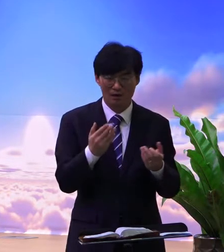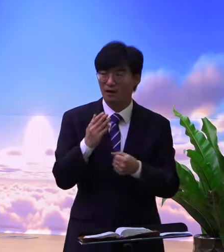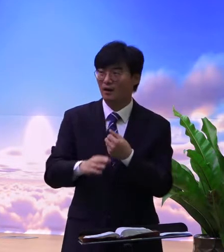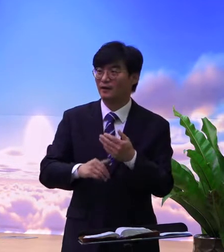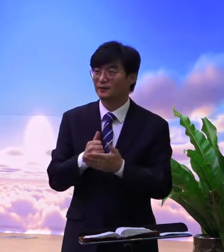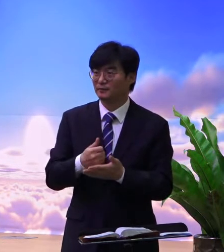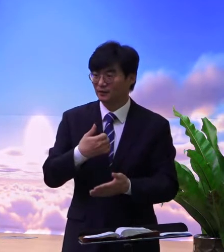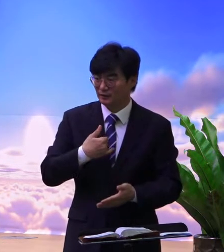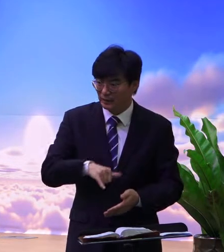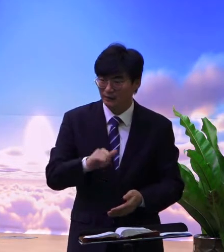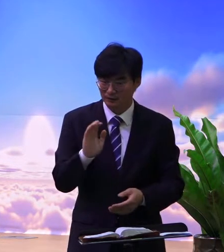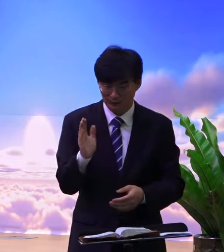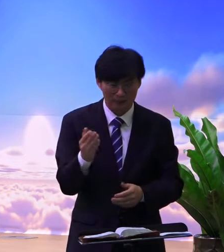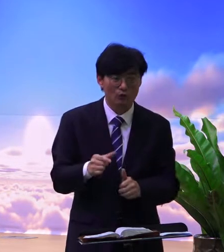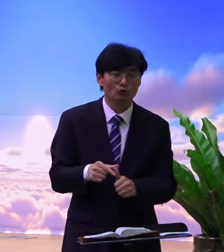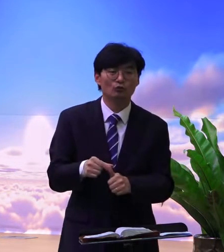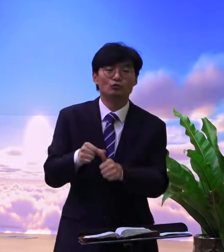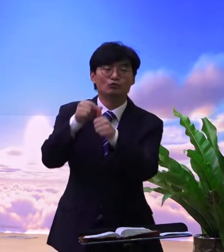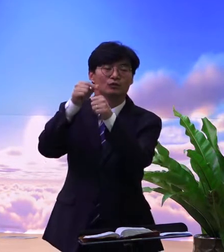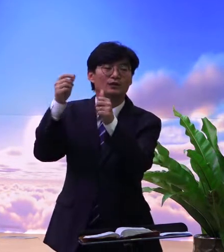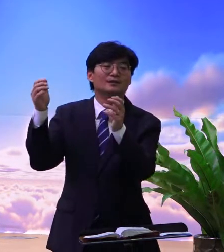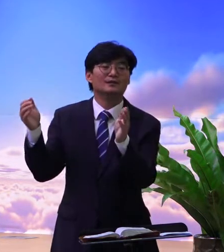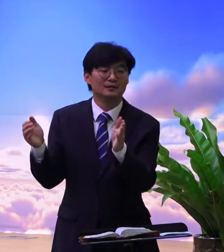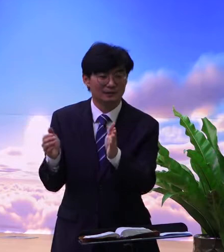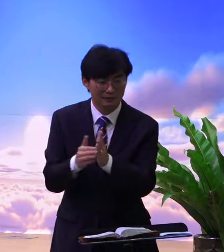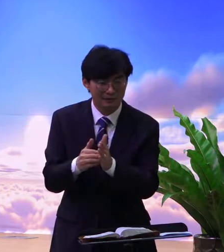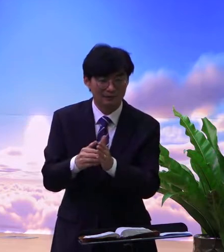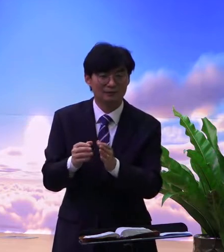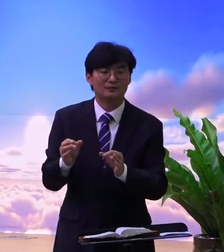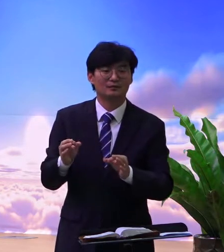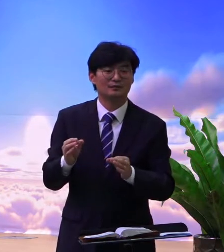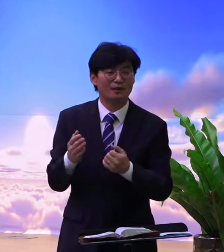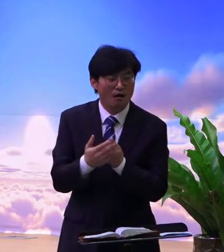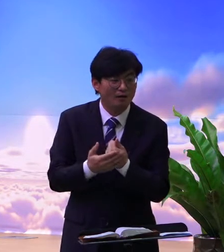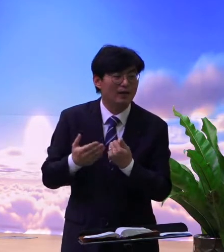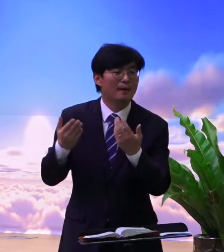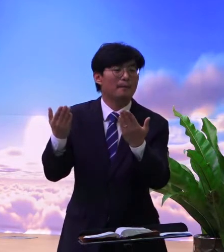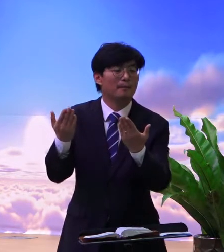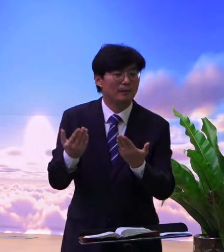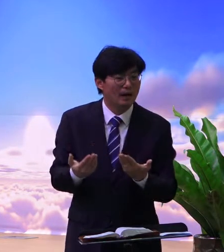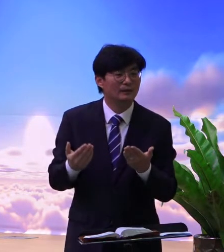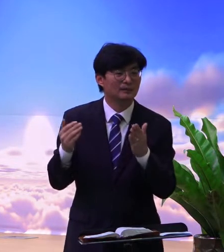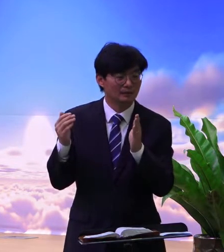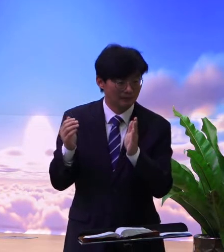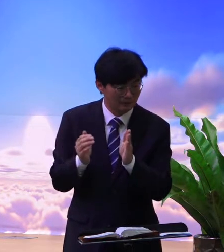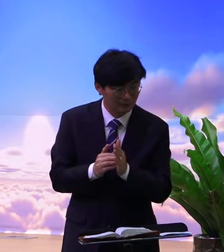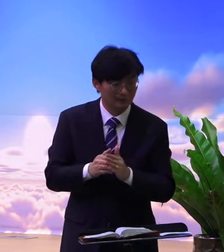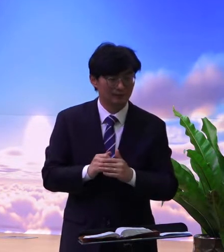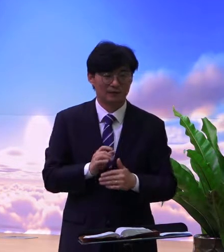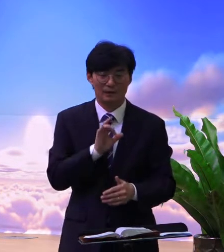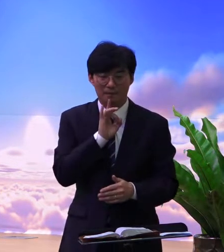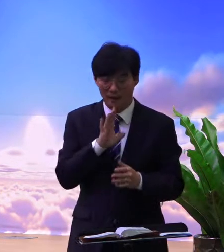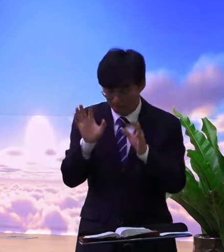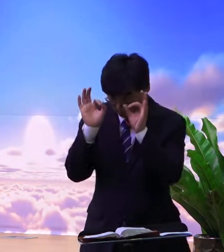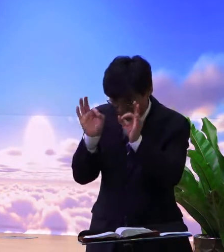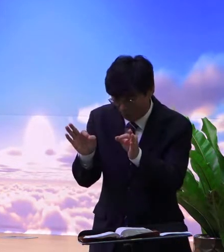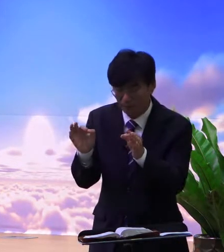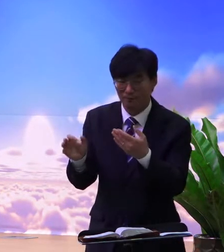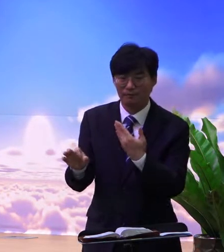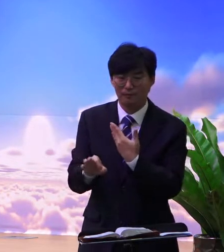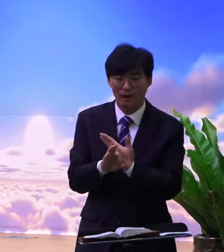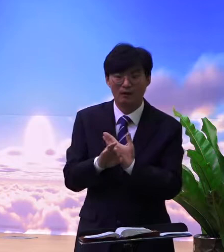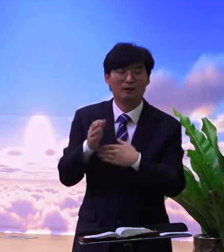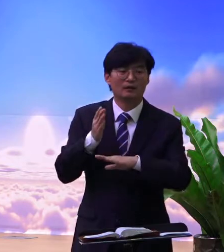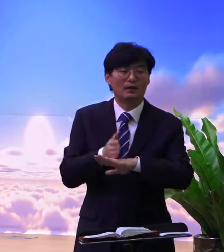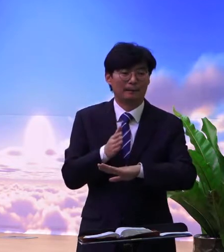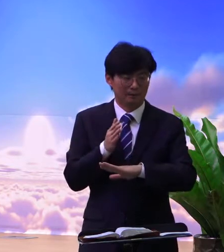하신 놀라운 은혜를 우리가 받았습니다. 그리고 지금도 그 하나님의 은혜는 변치 않고 우리의